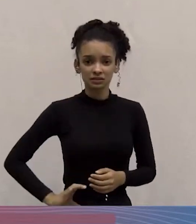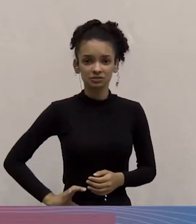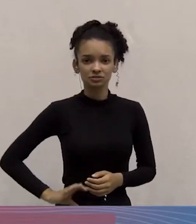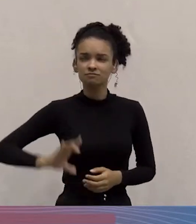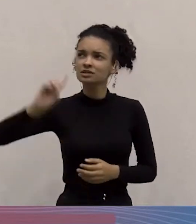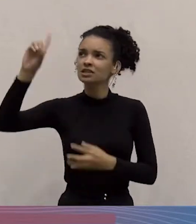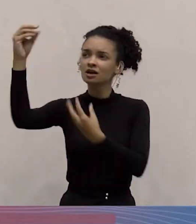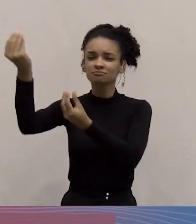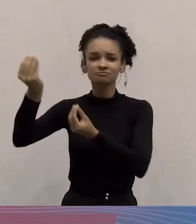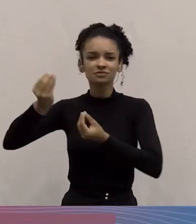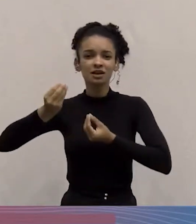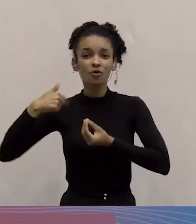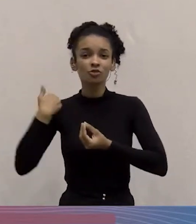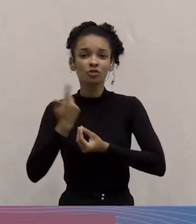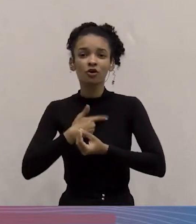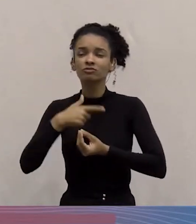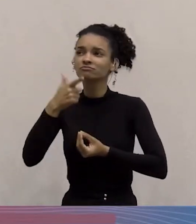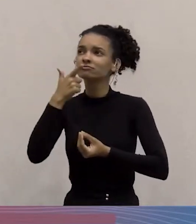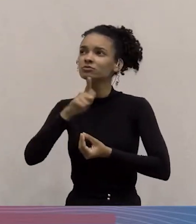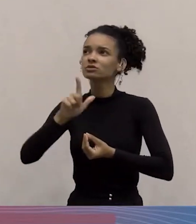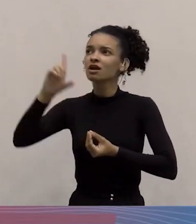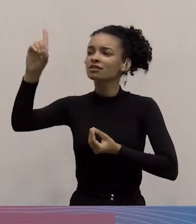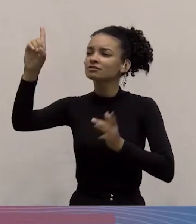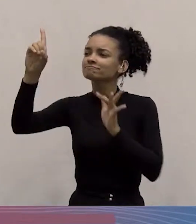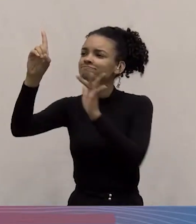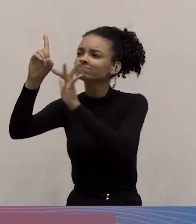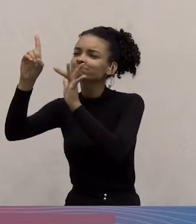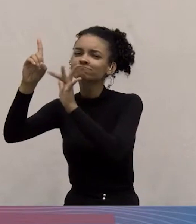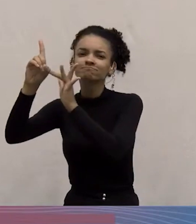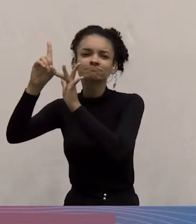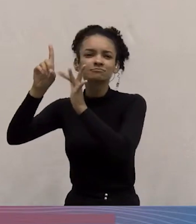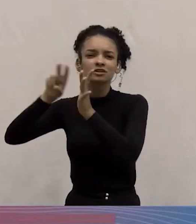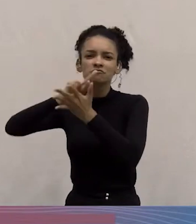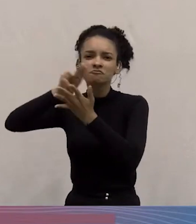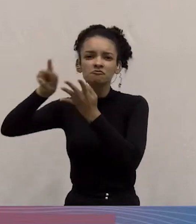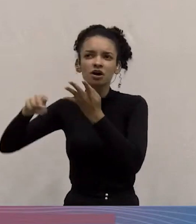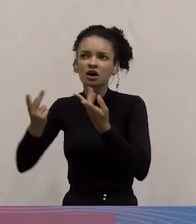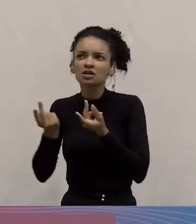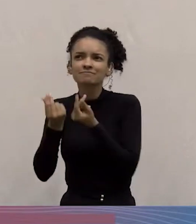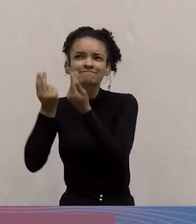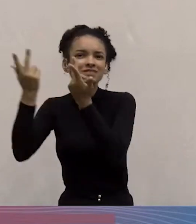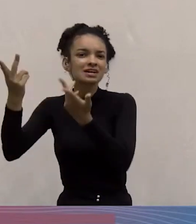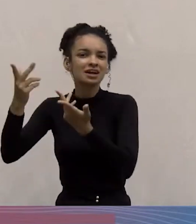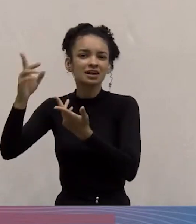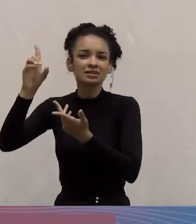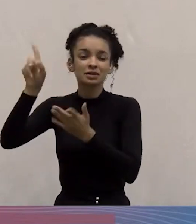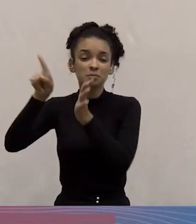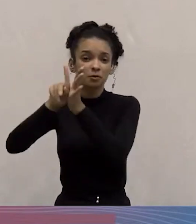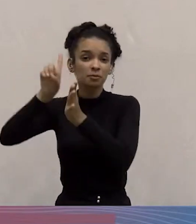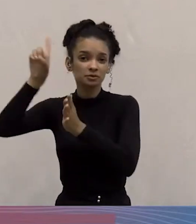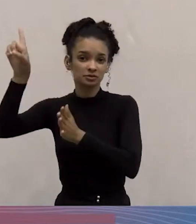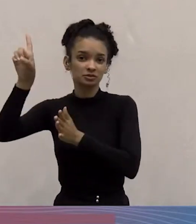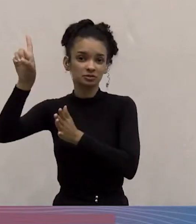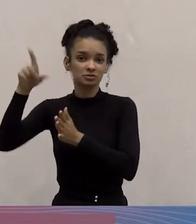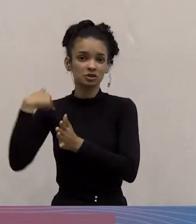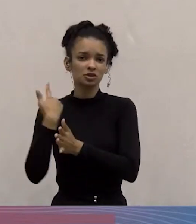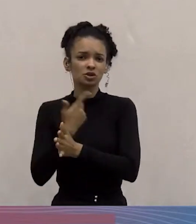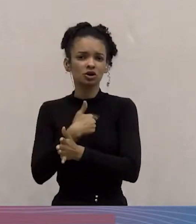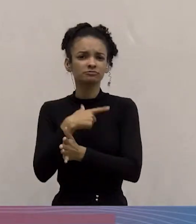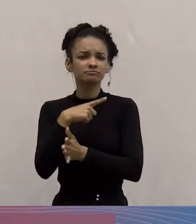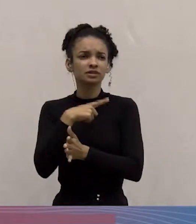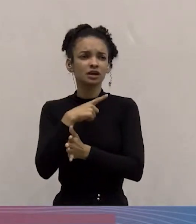deu para nós termos acesso a todas as riquezas de Deus. A graça é Cristo, que em ressurreição se tornou